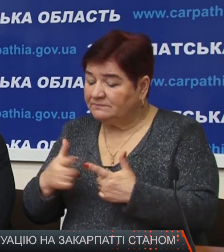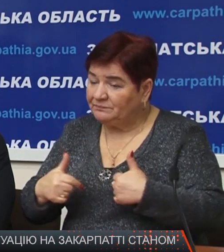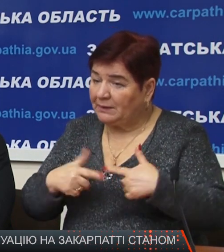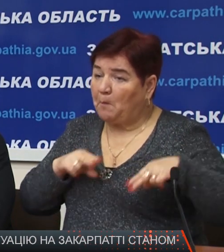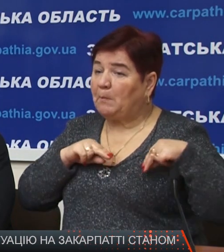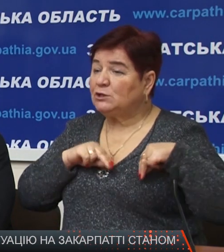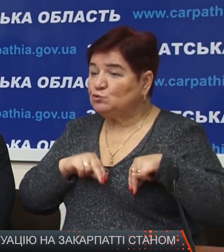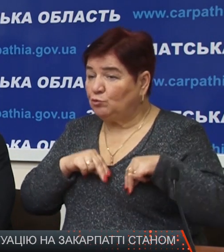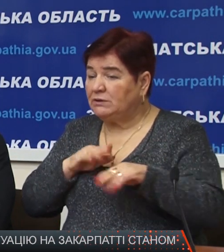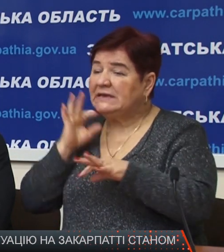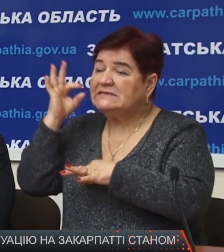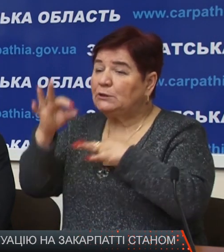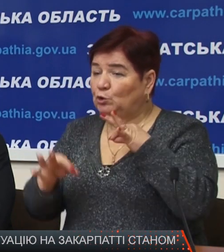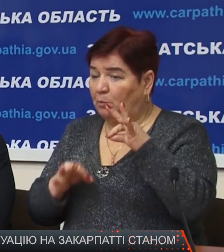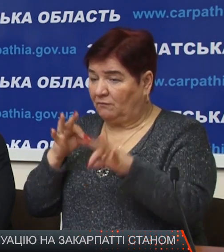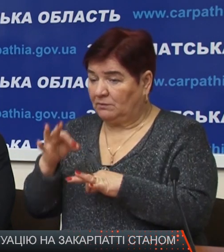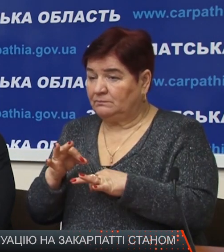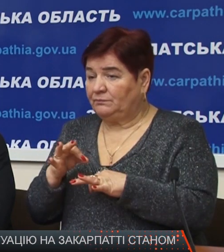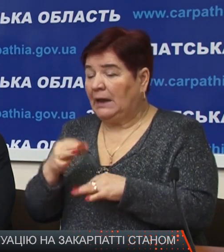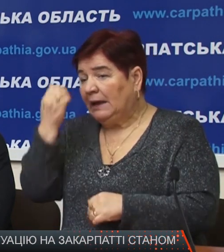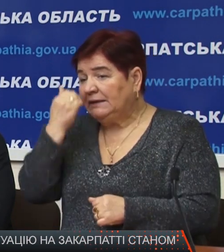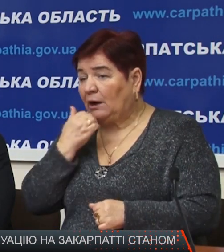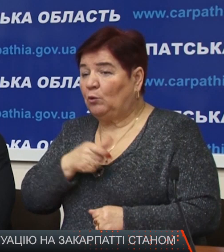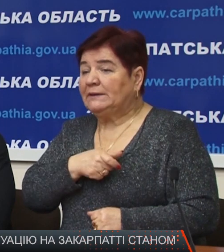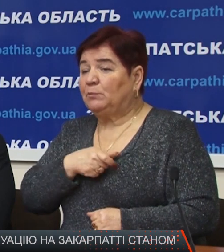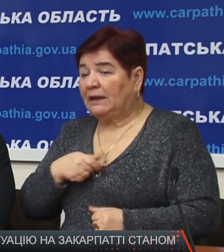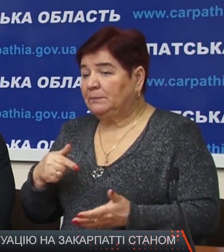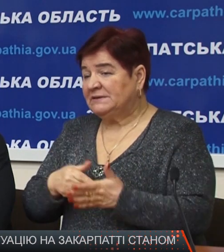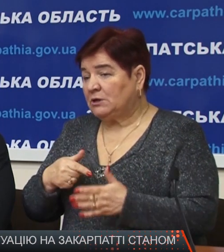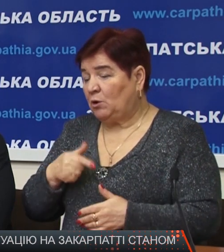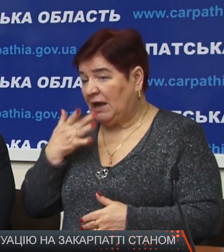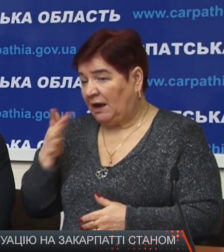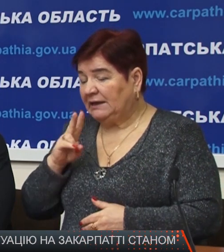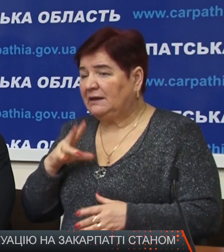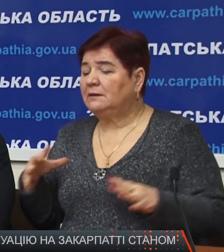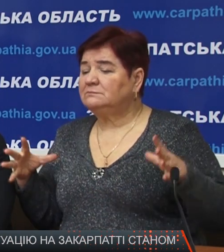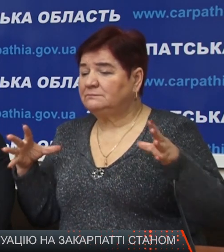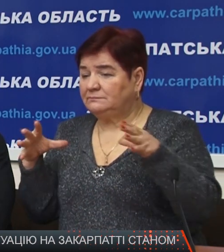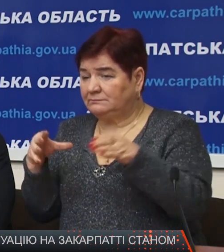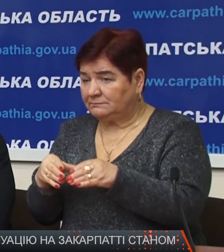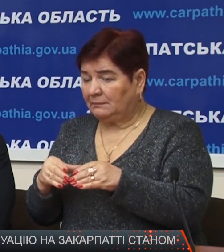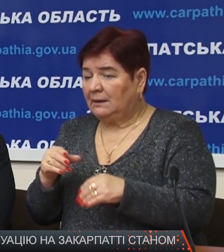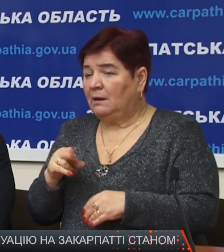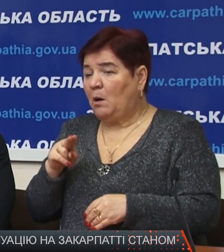ради працюють цілодобово. Дякую депутатам міської ради, які зготувалися, також по